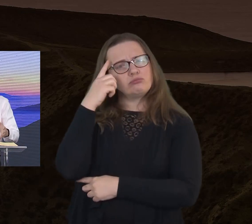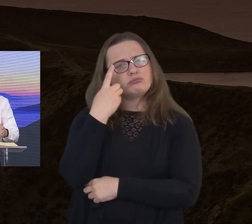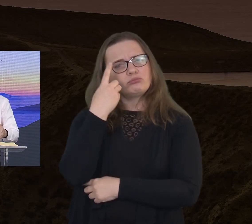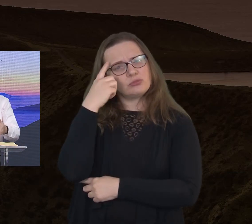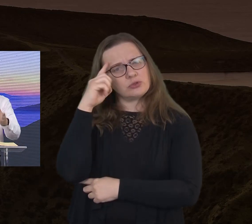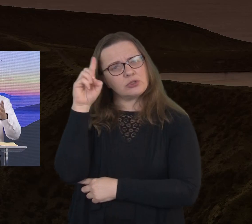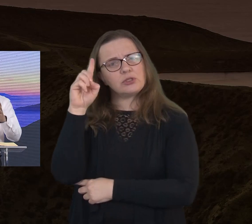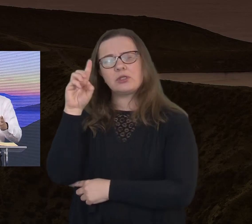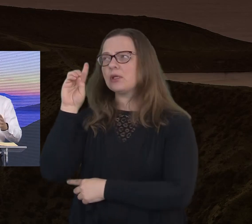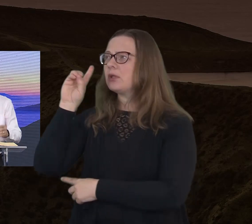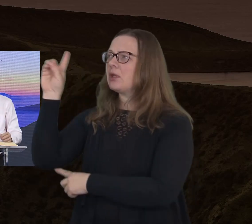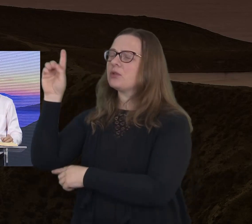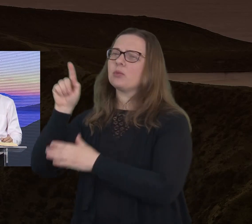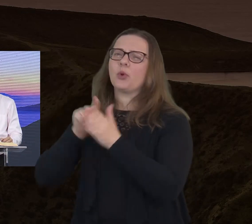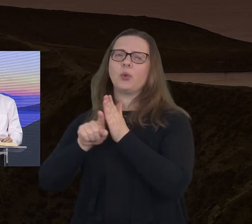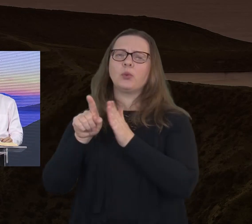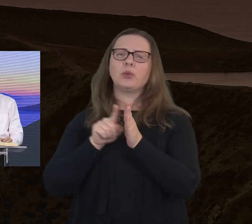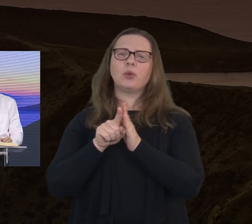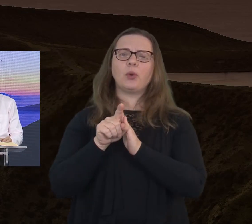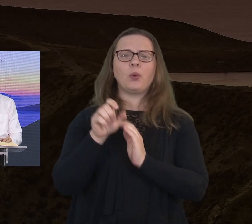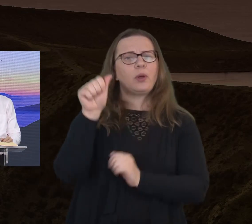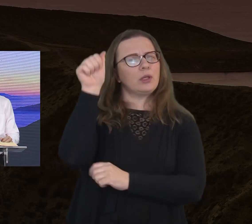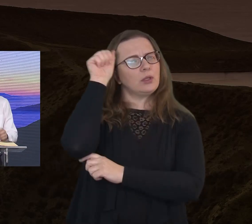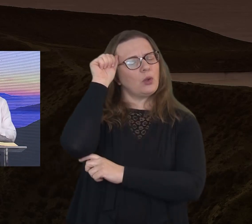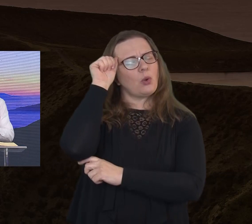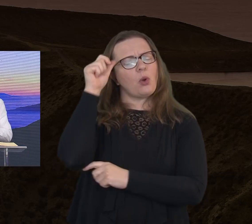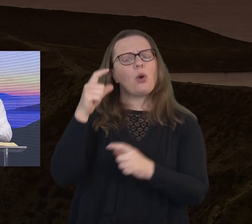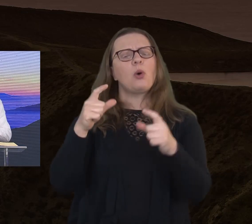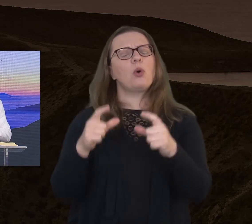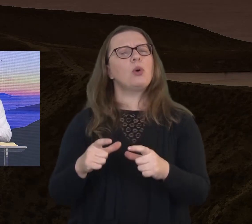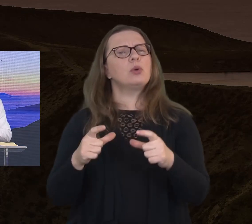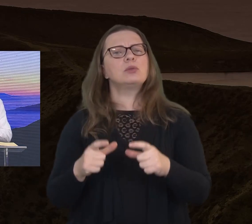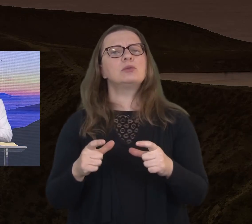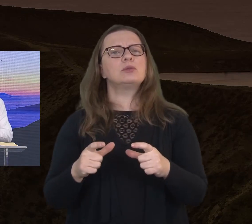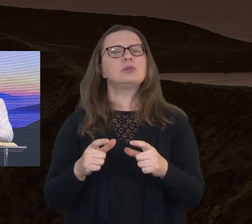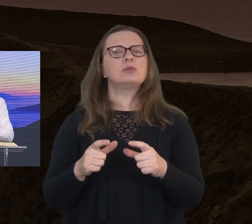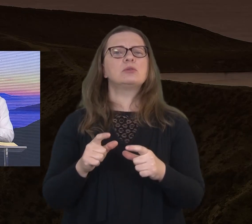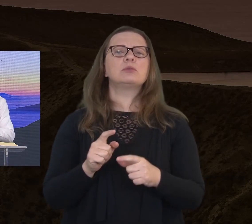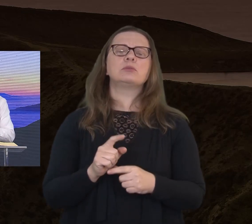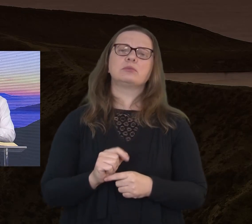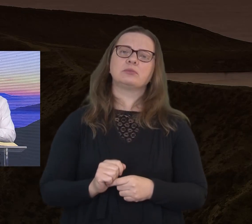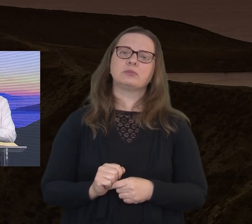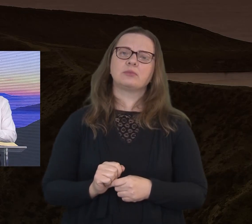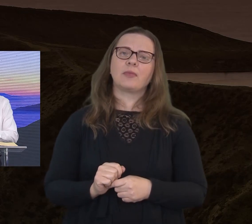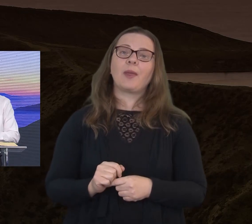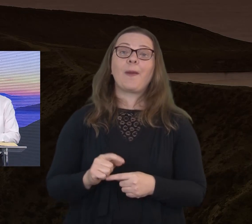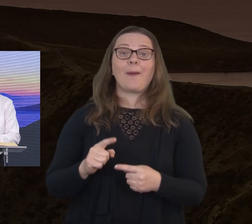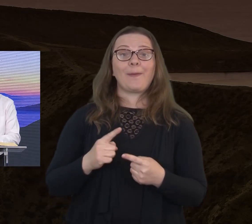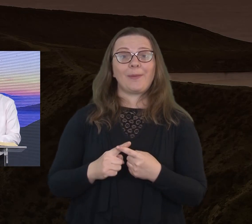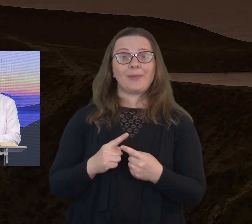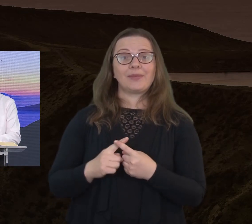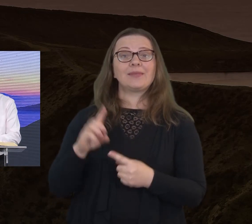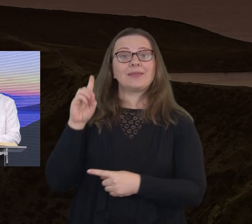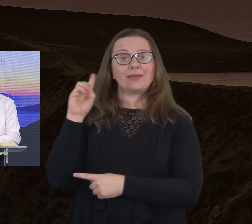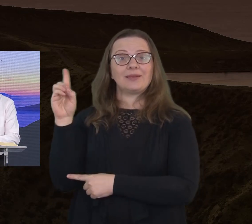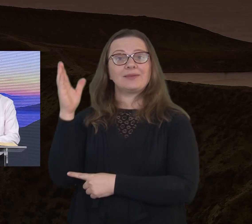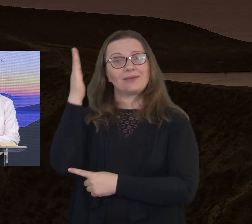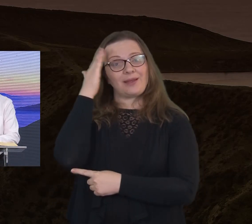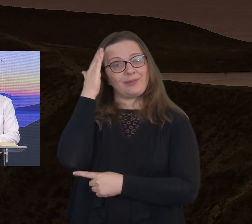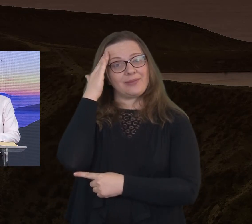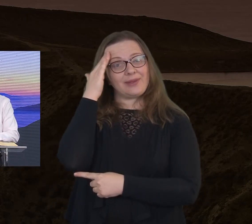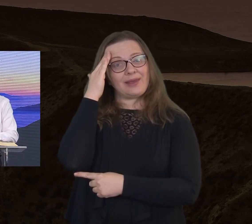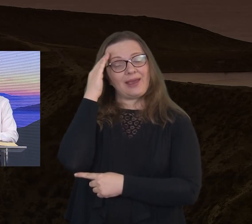Quando ele pergunta para Adão, porque ele sentiu já que Adão se desconectou de